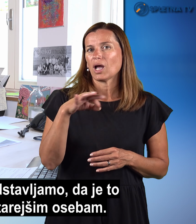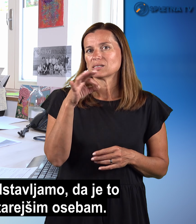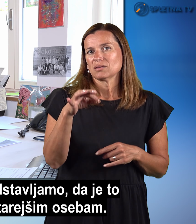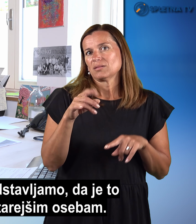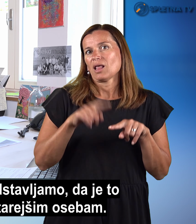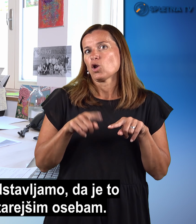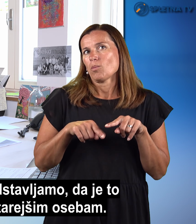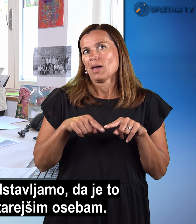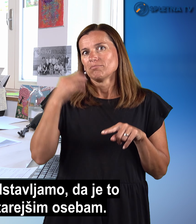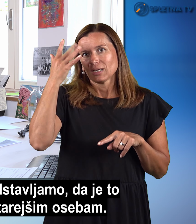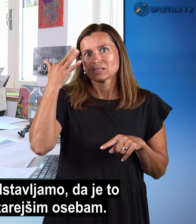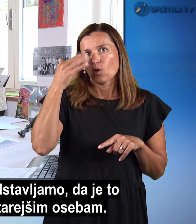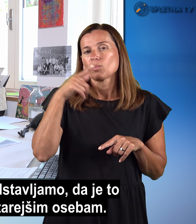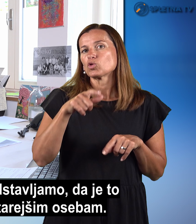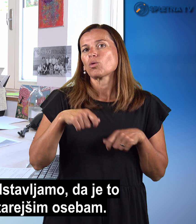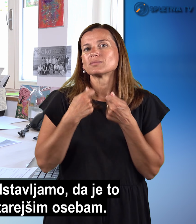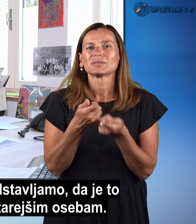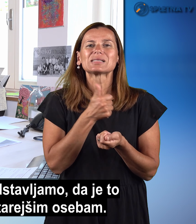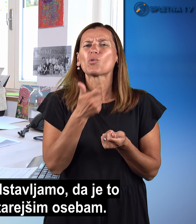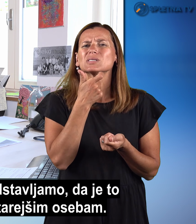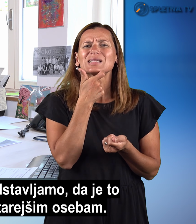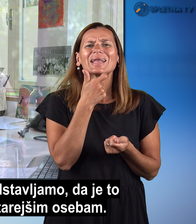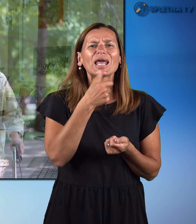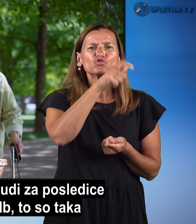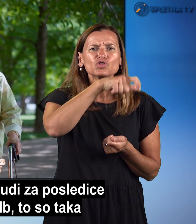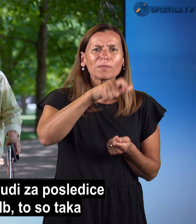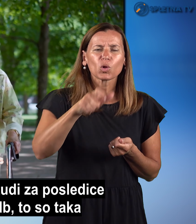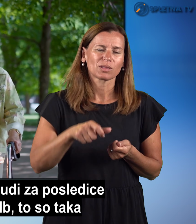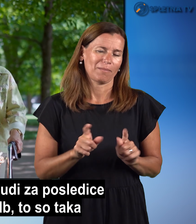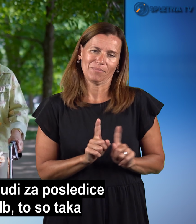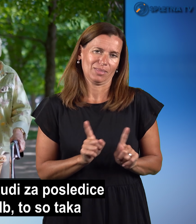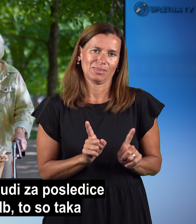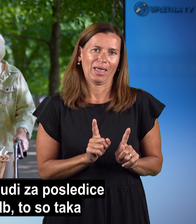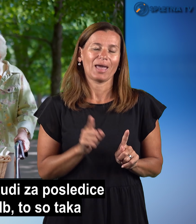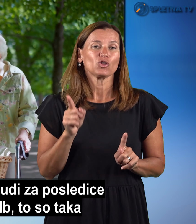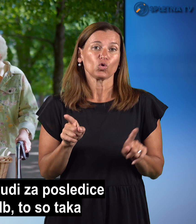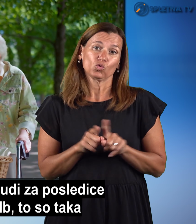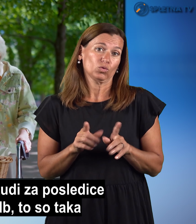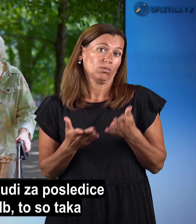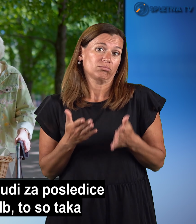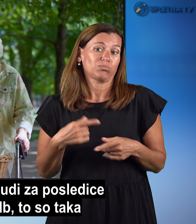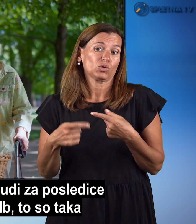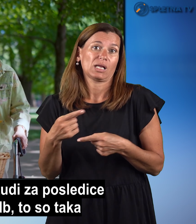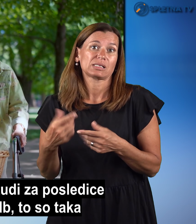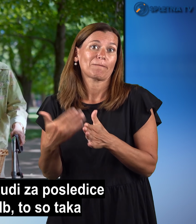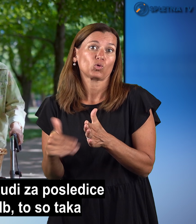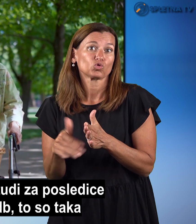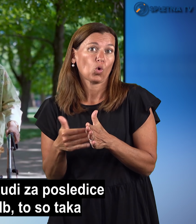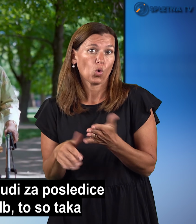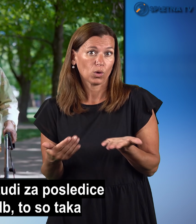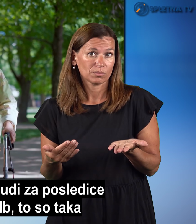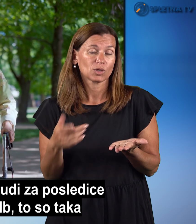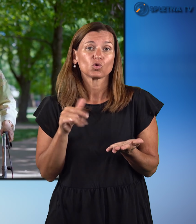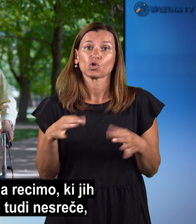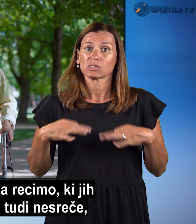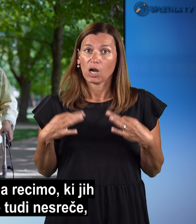Včasih si narobe predstavljamo, da je to namenjeno samo starejšim osebam. Tukaj gre v bistvu tudi za posledice kakih poškodb.